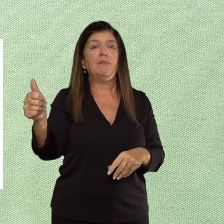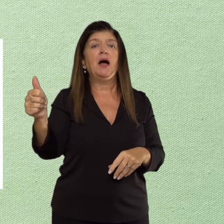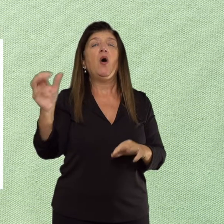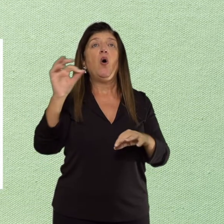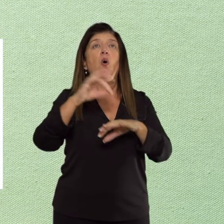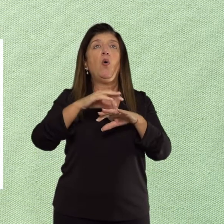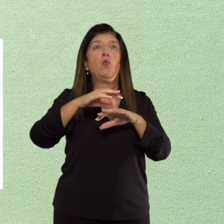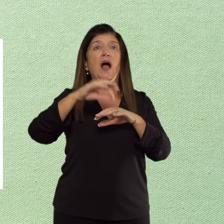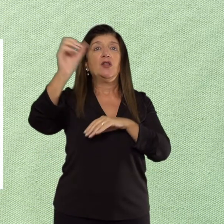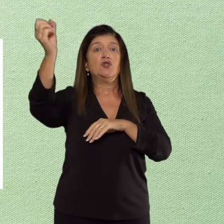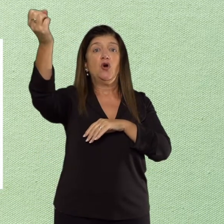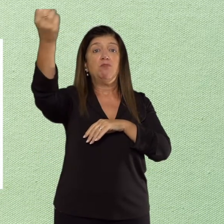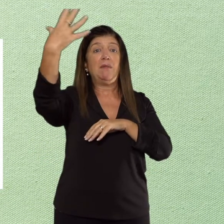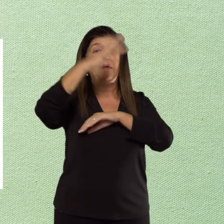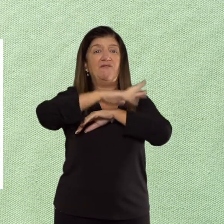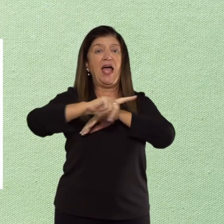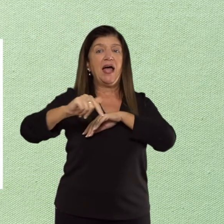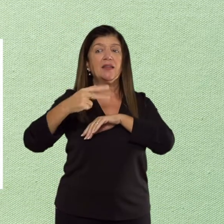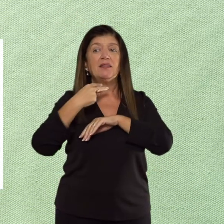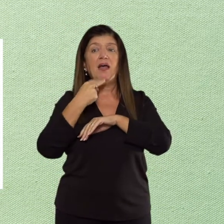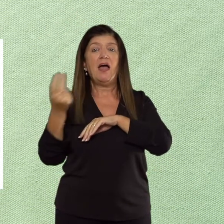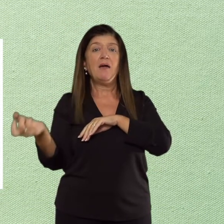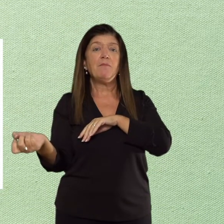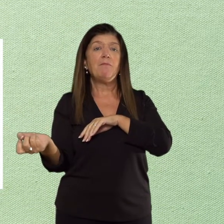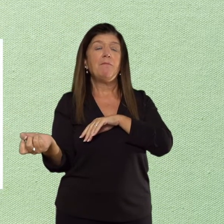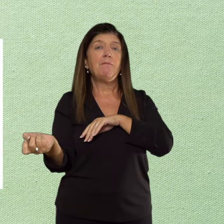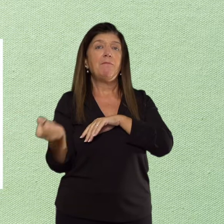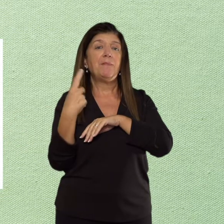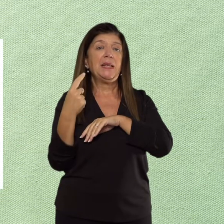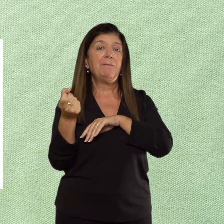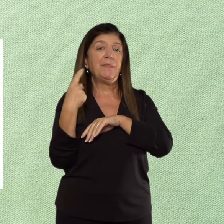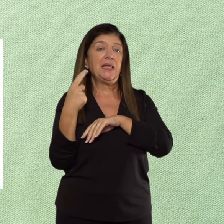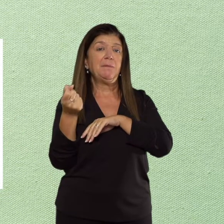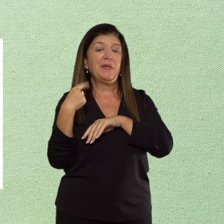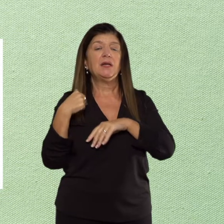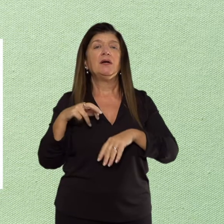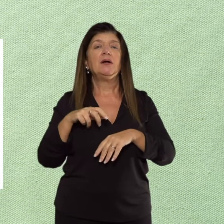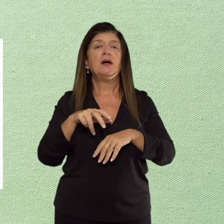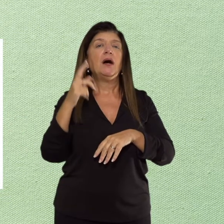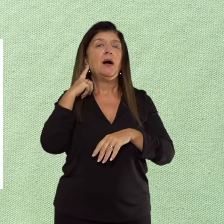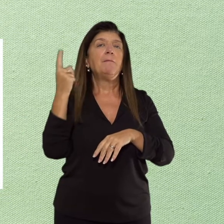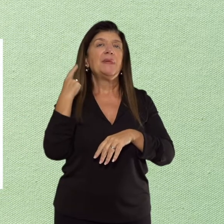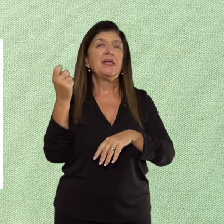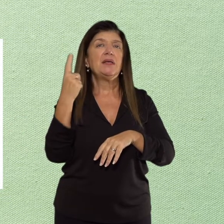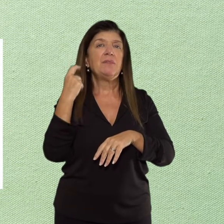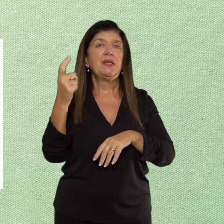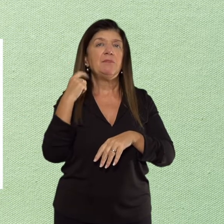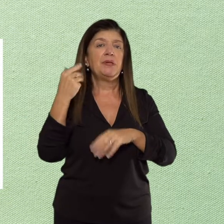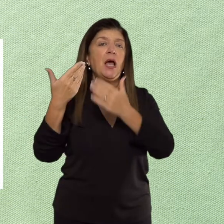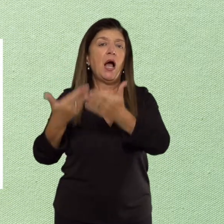segnalazione acustica che guida la persona con disabilità visiva nella fase di attraversamento